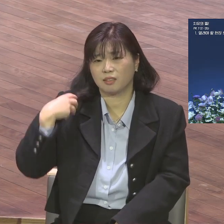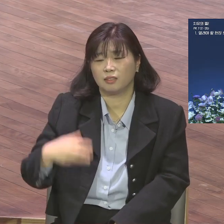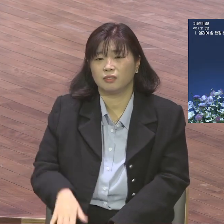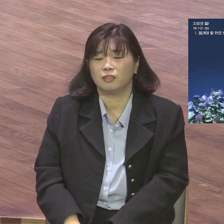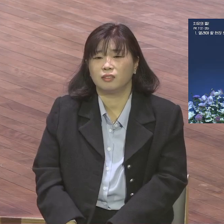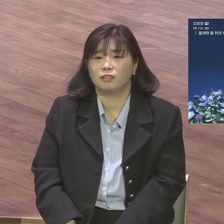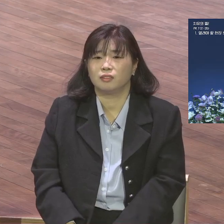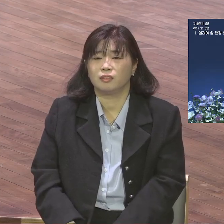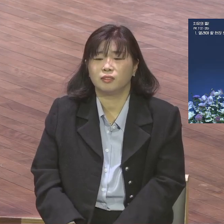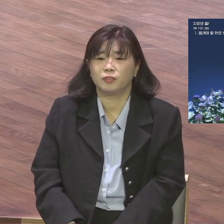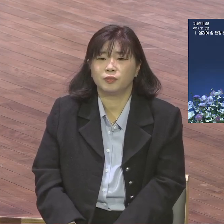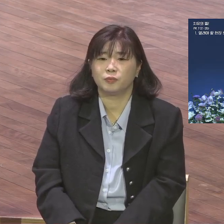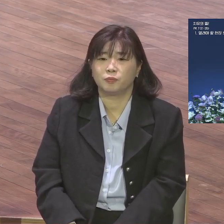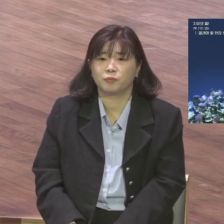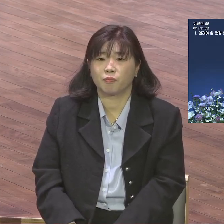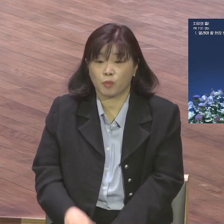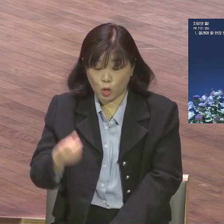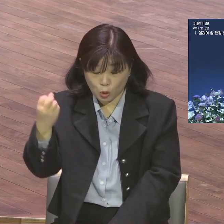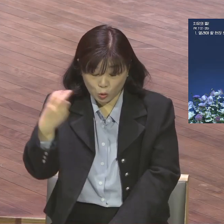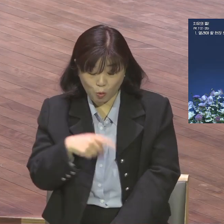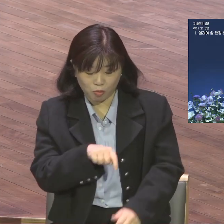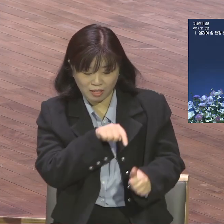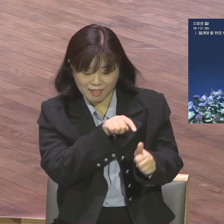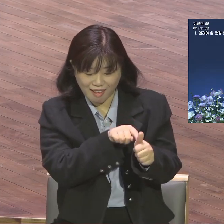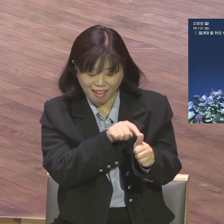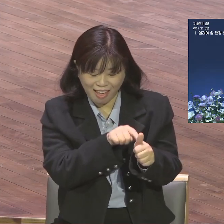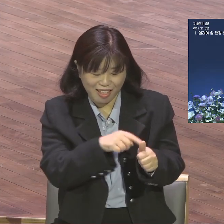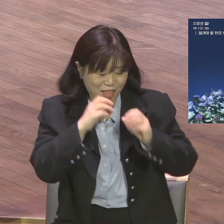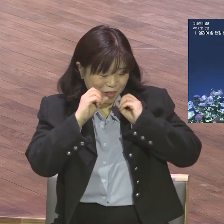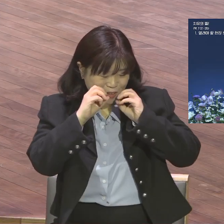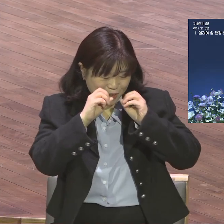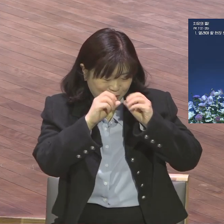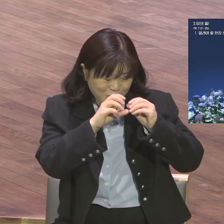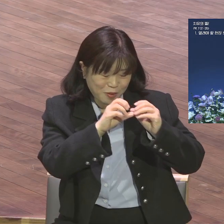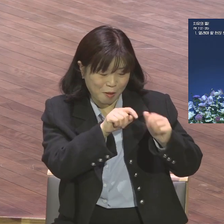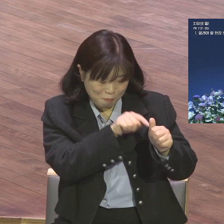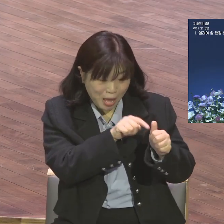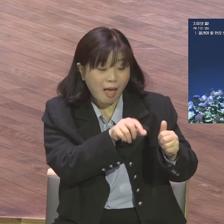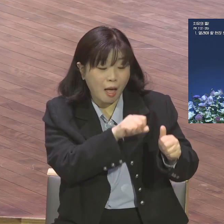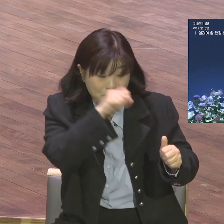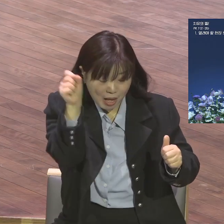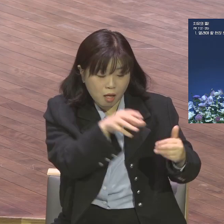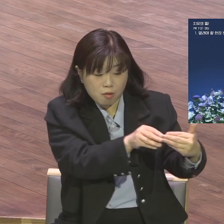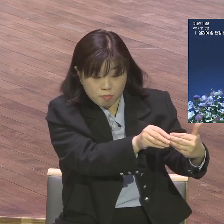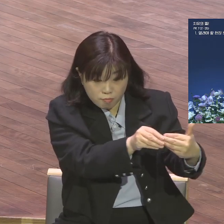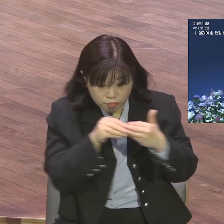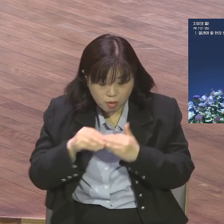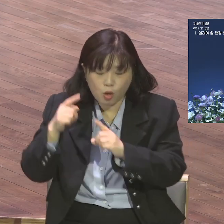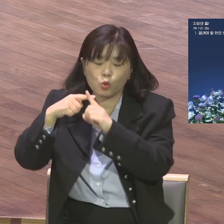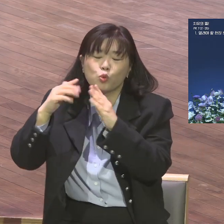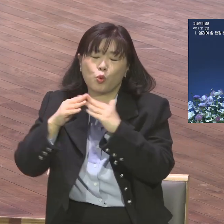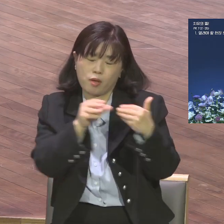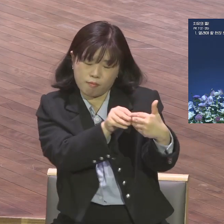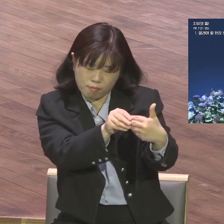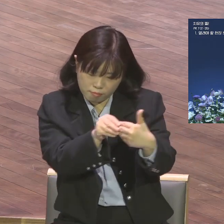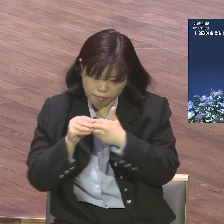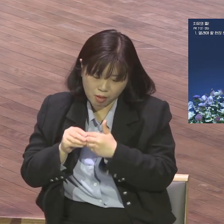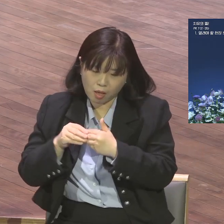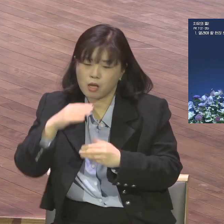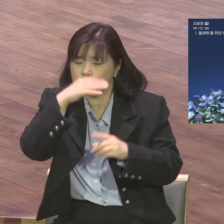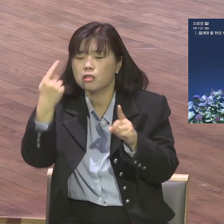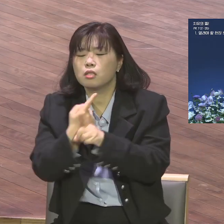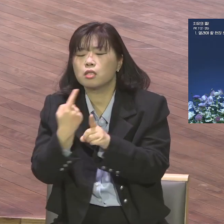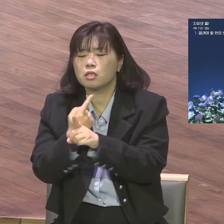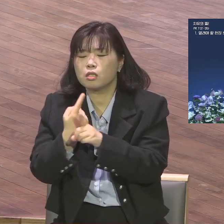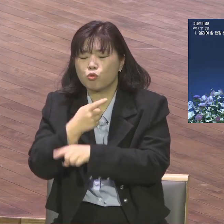그리고 이들을 치유떨인 이 예배 현장으로 데려와야 할 미션이 우리에게 있는 거예요. 그래서